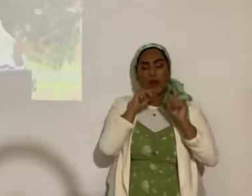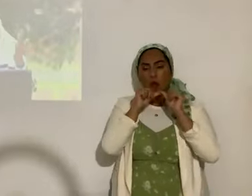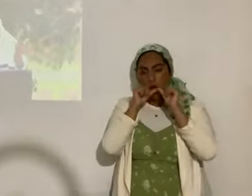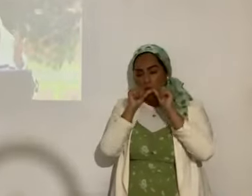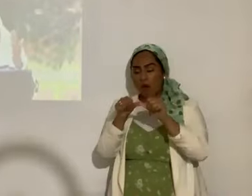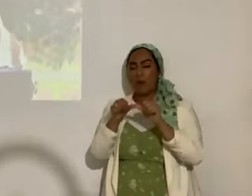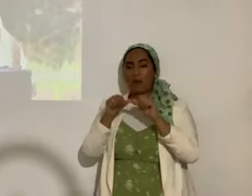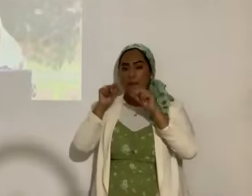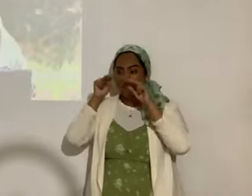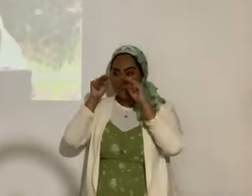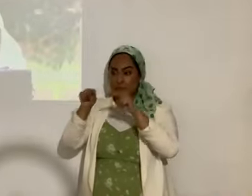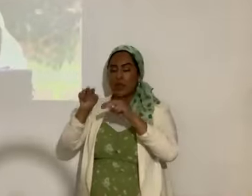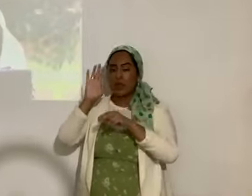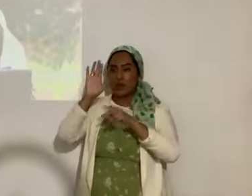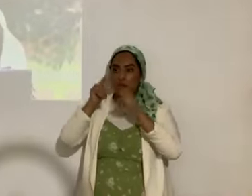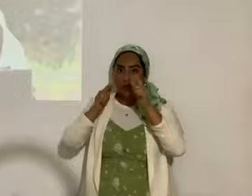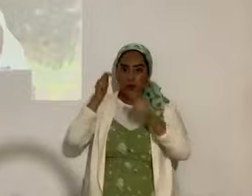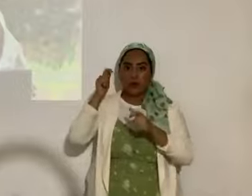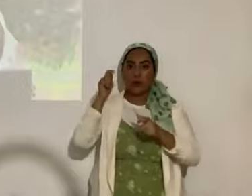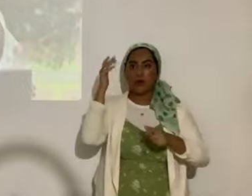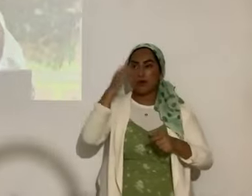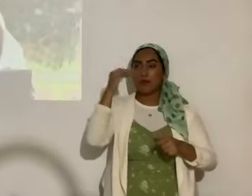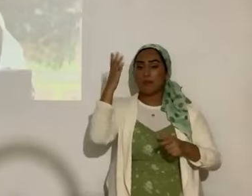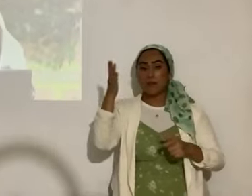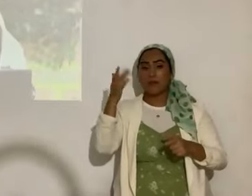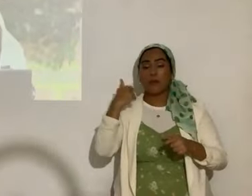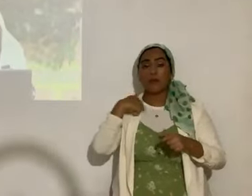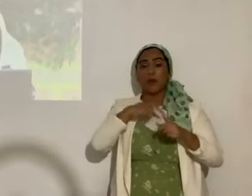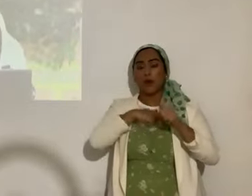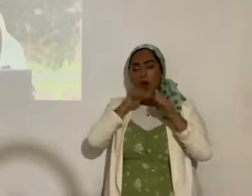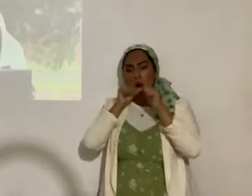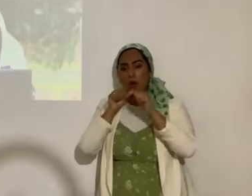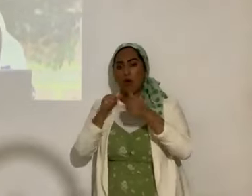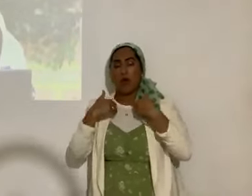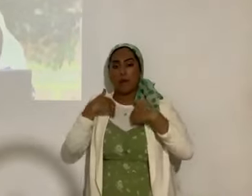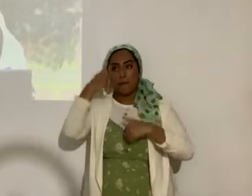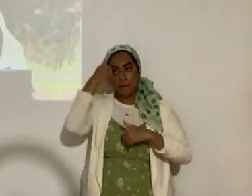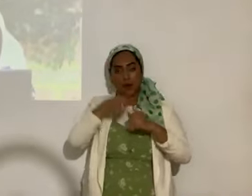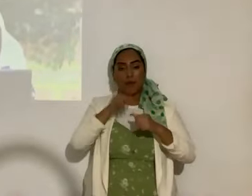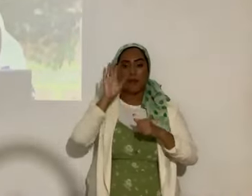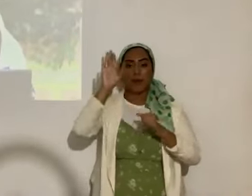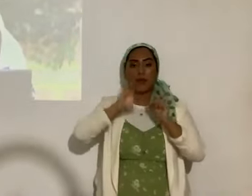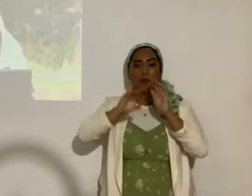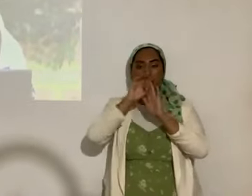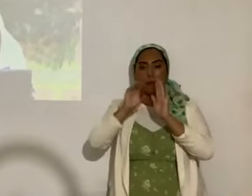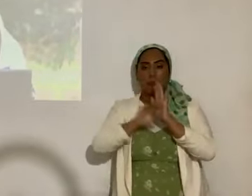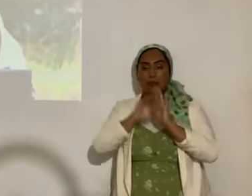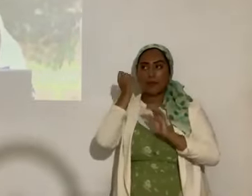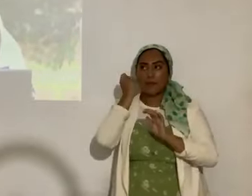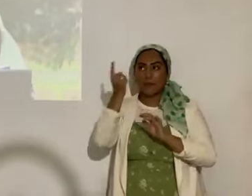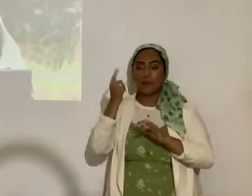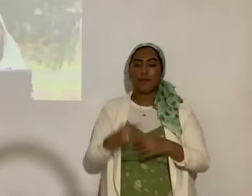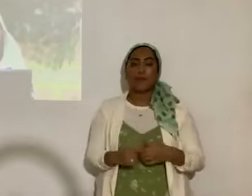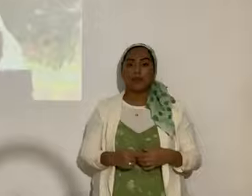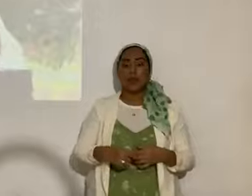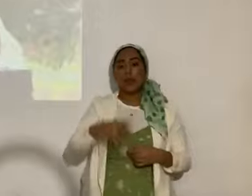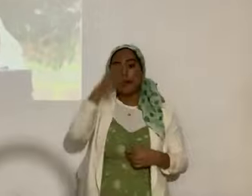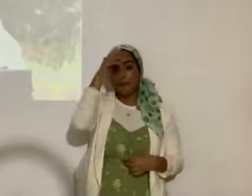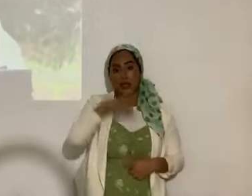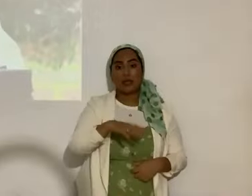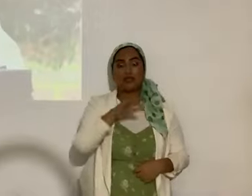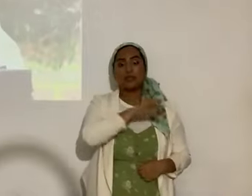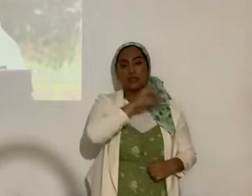viendo sus grandezas sus maravillas y y siempre tengamos en cuenta sus mandamientos muy presentes a los